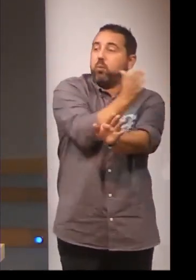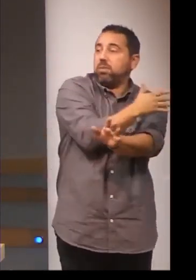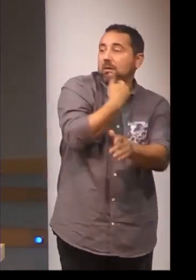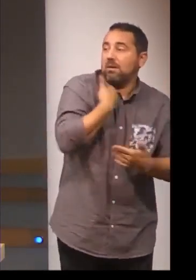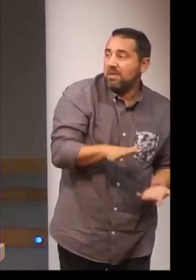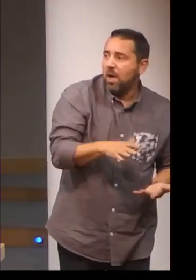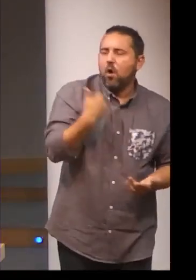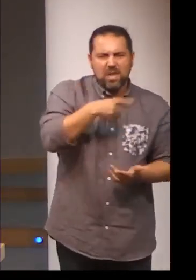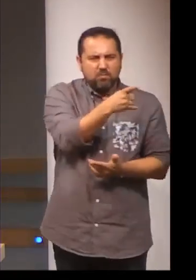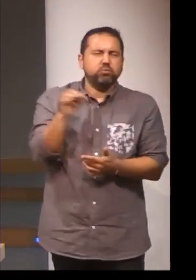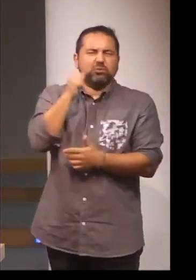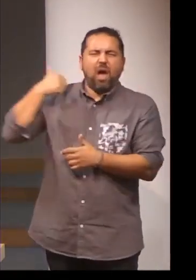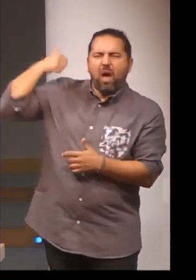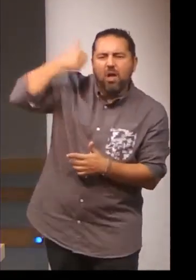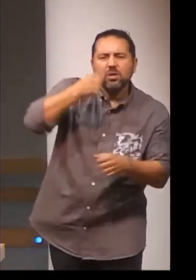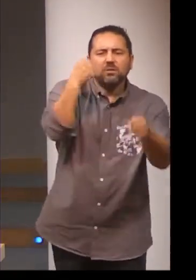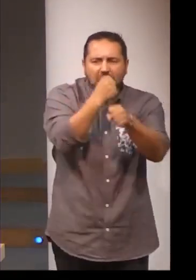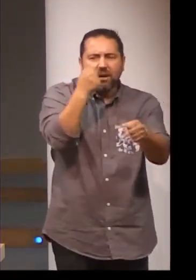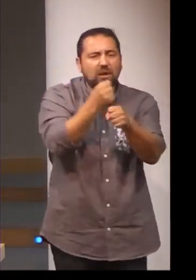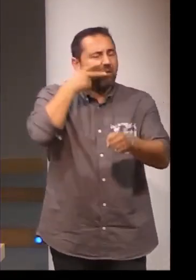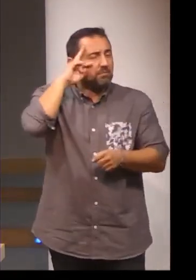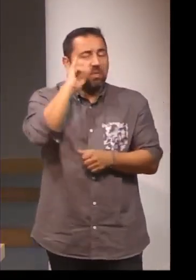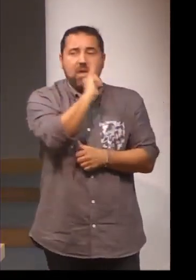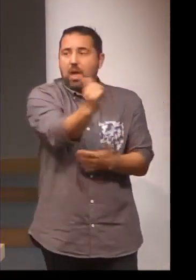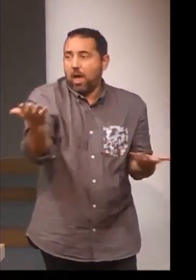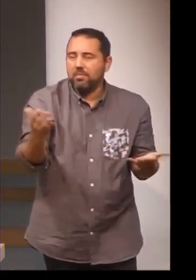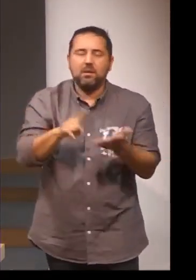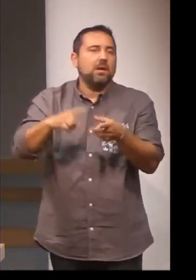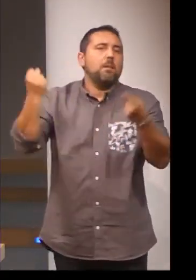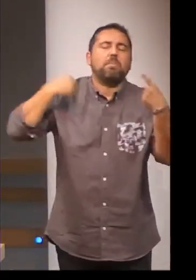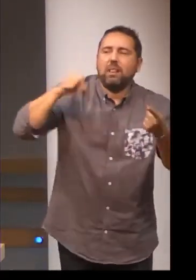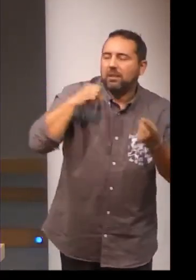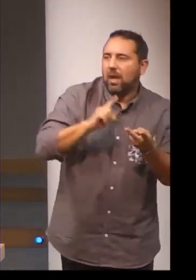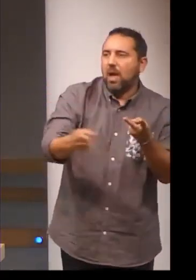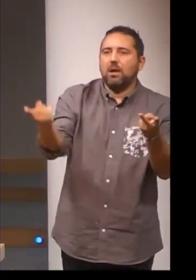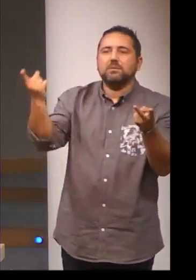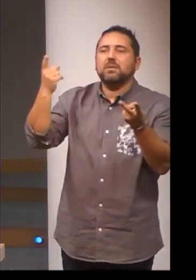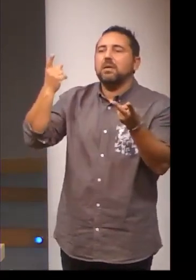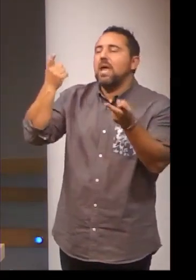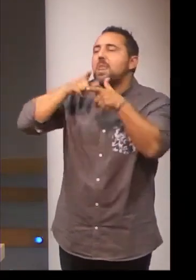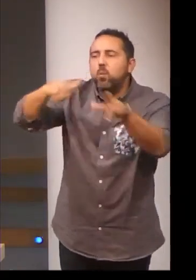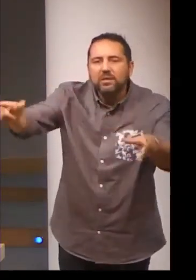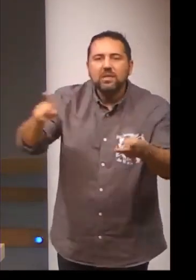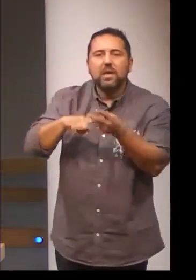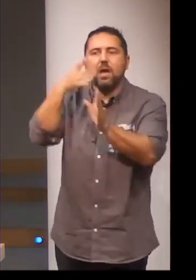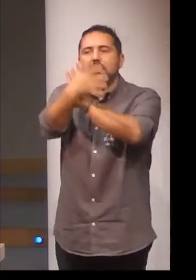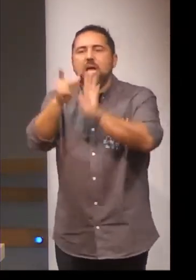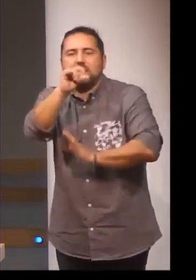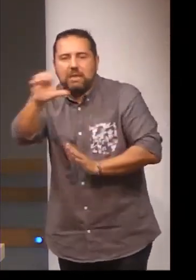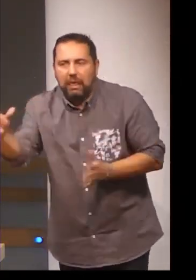llevan trabajando muchos años ya. De esta manera, las prácticas, lingüística, lengua y signos española, sistema,